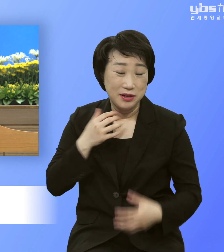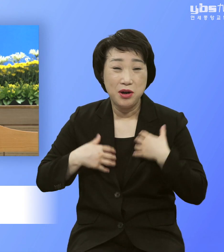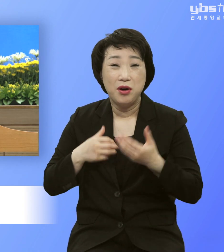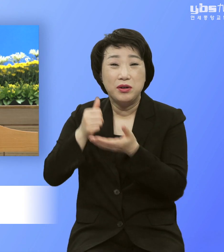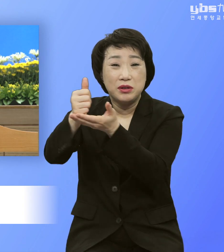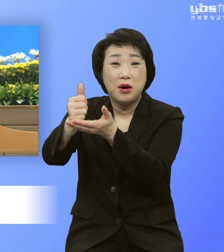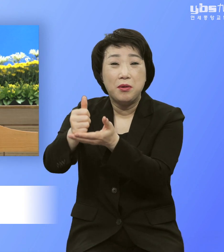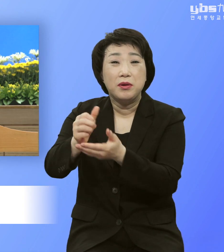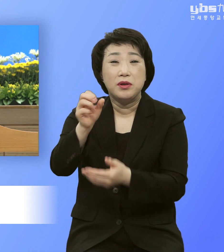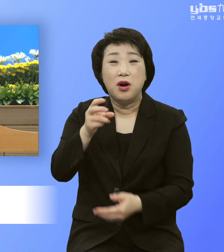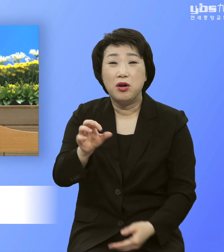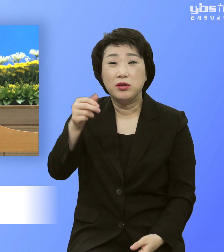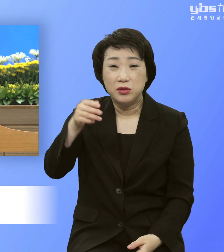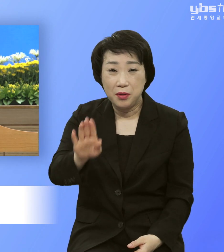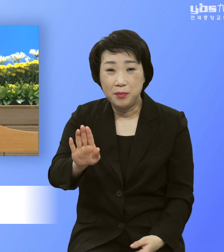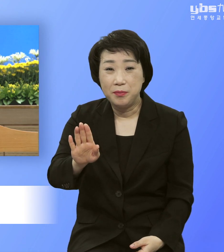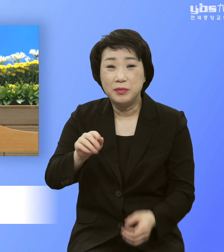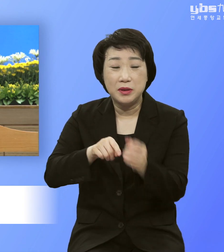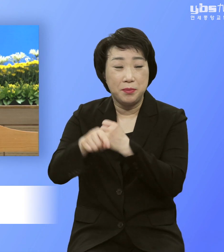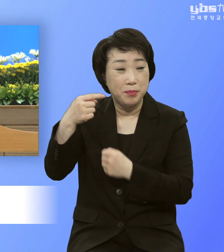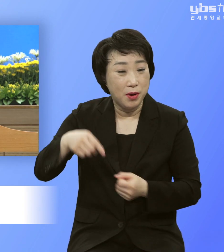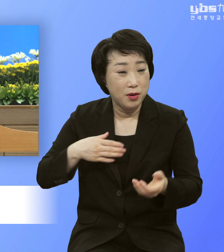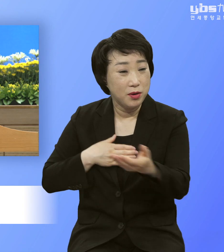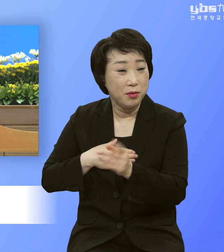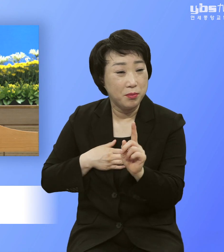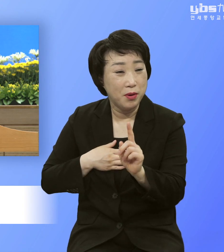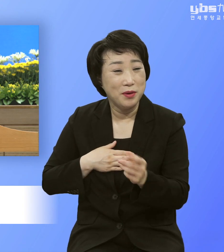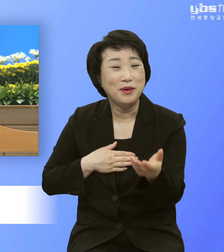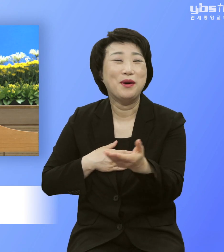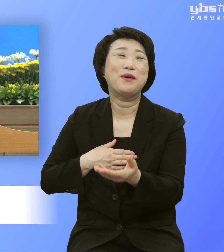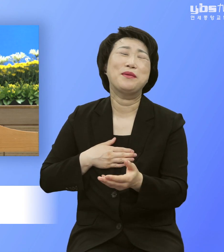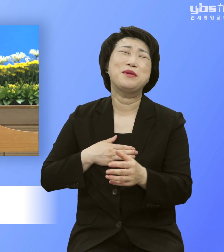영접이 뭔 줄 알아? 영접이 뭔 줄 알아, 여러분?